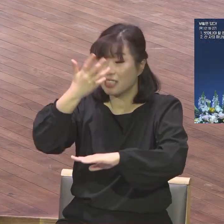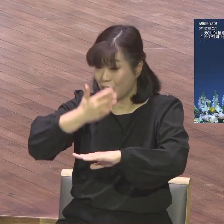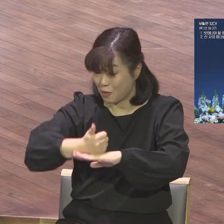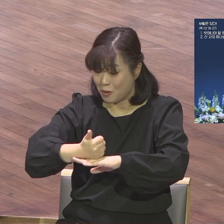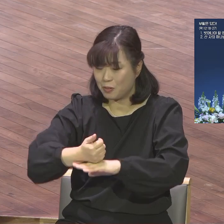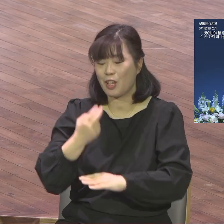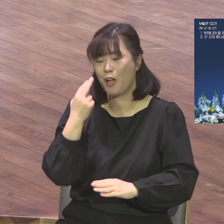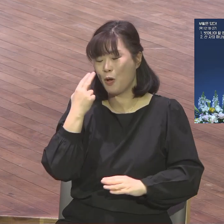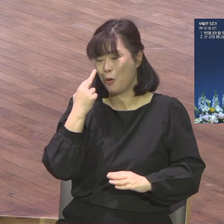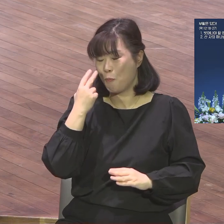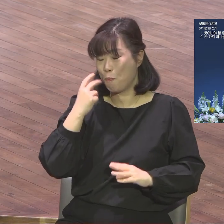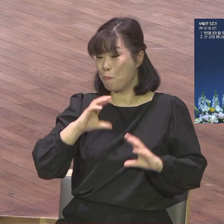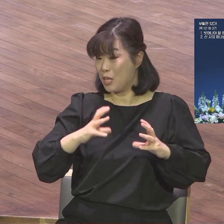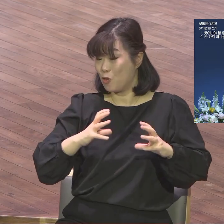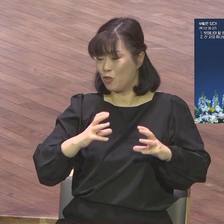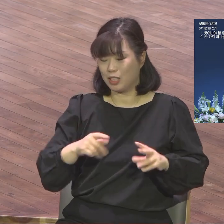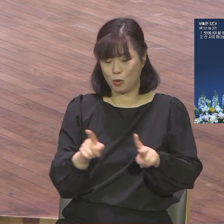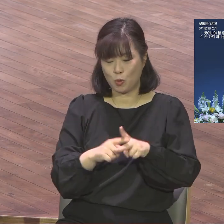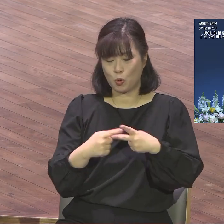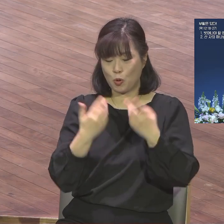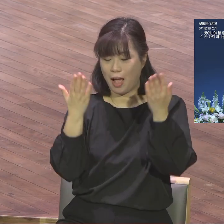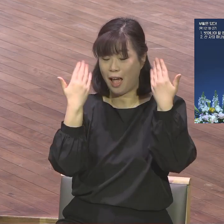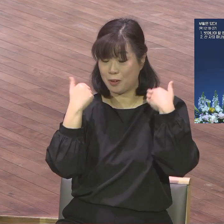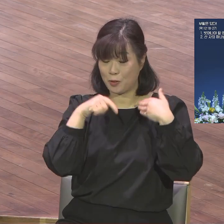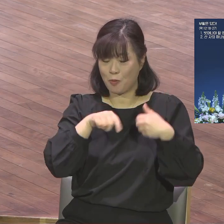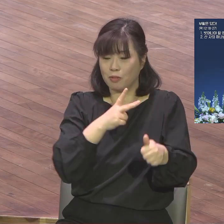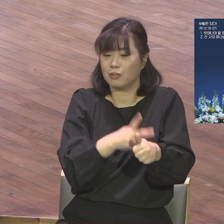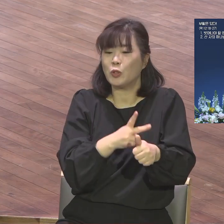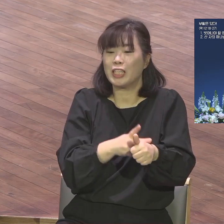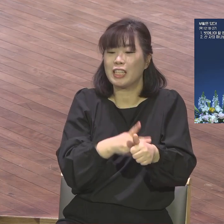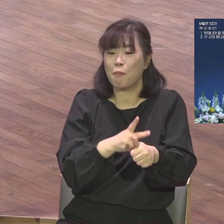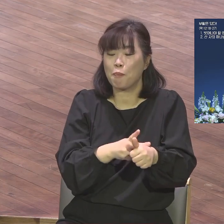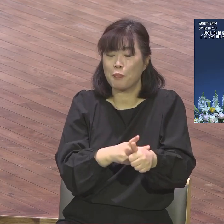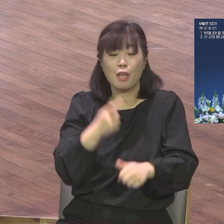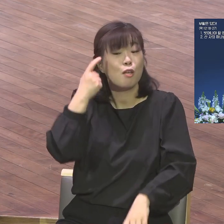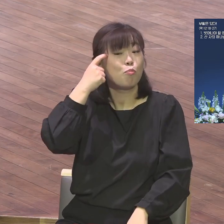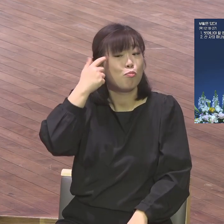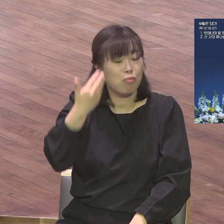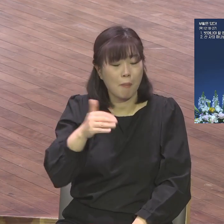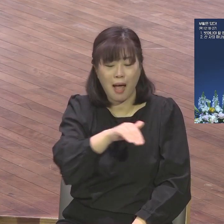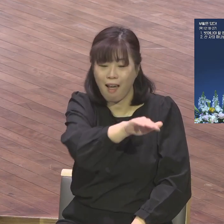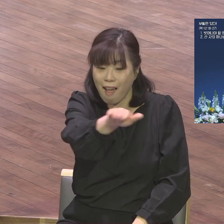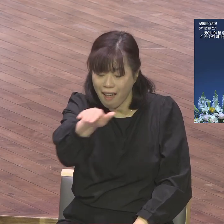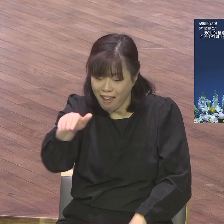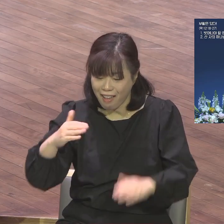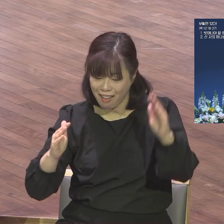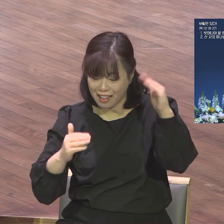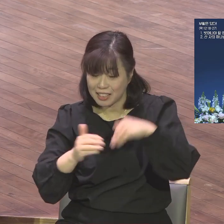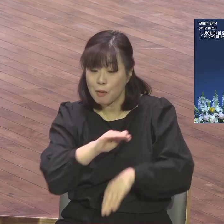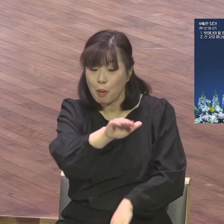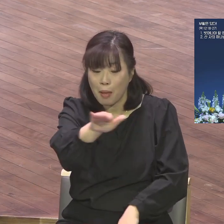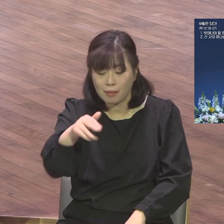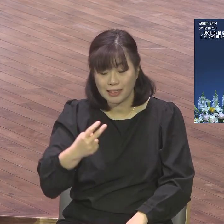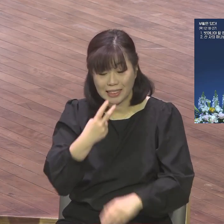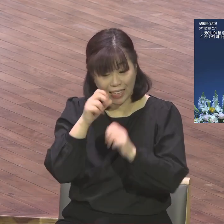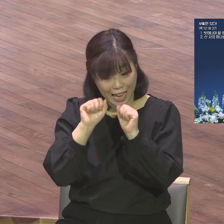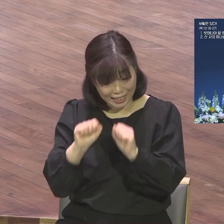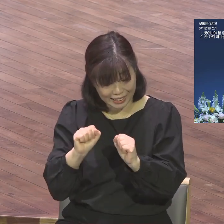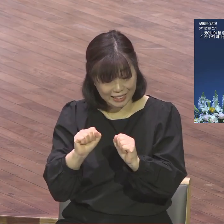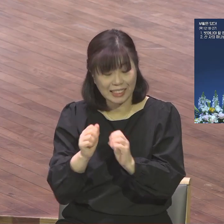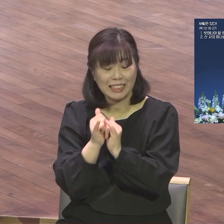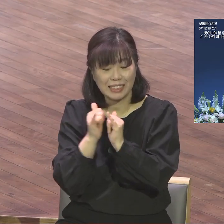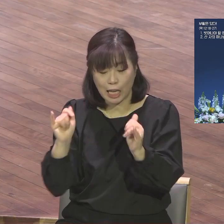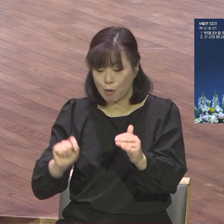일인데 선생님이 아이들에게 살아있는 인물 중에서 가장 존경하는